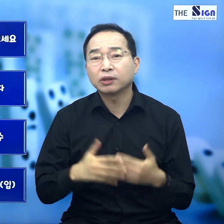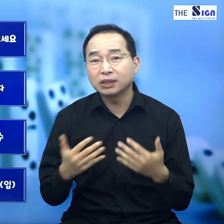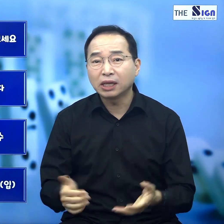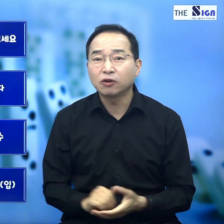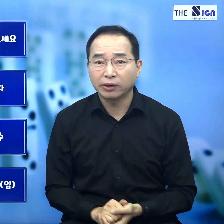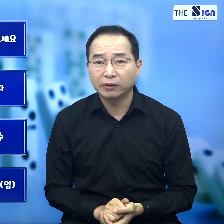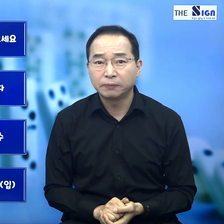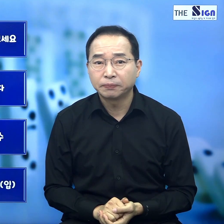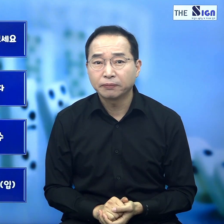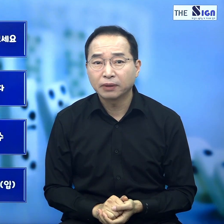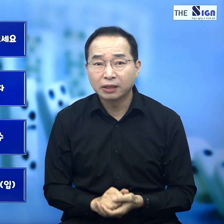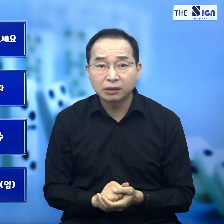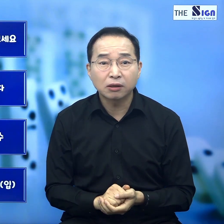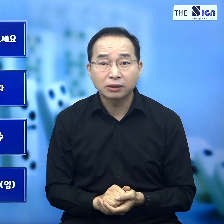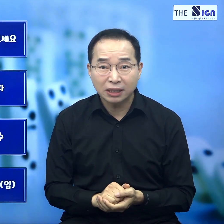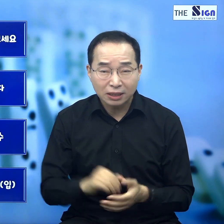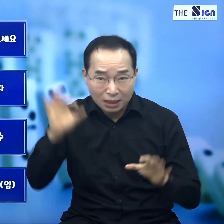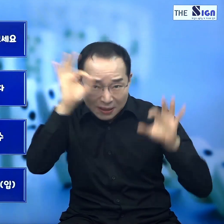끝난 거예요. 그래서 찾았다.